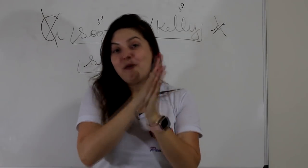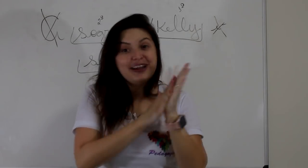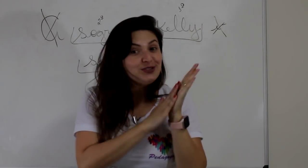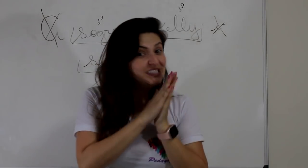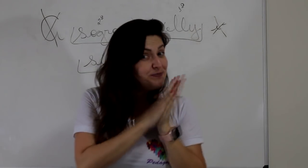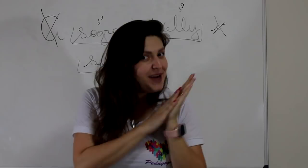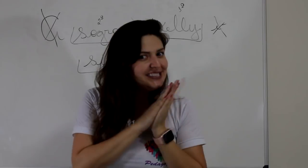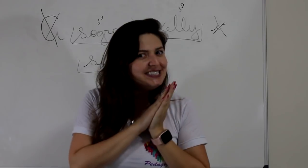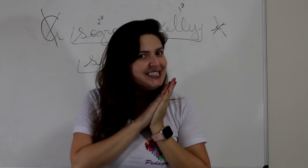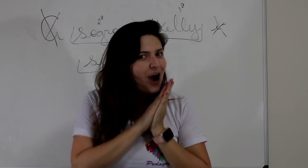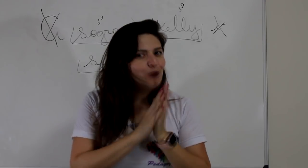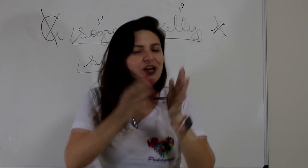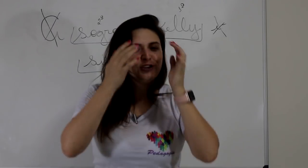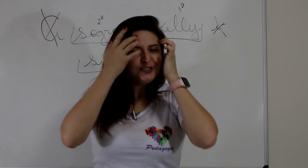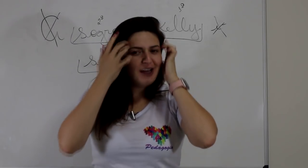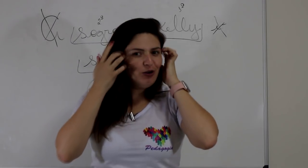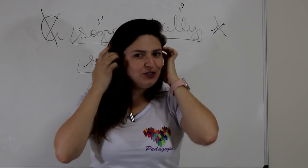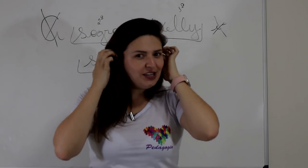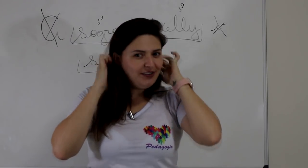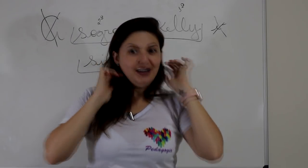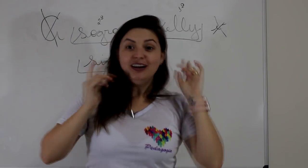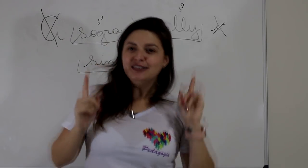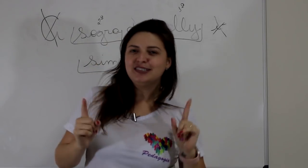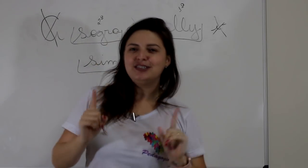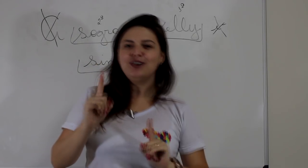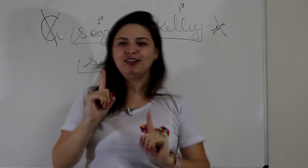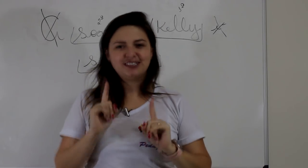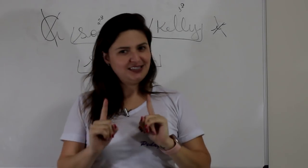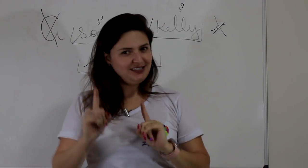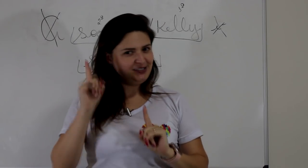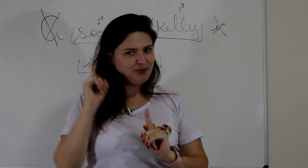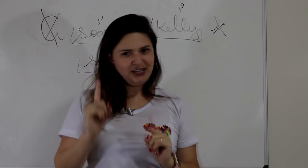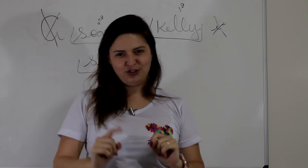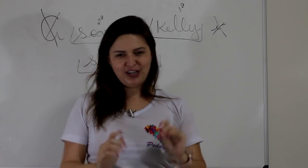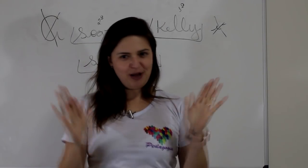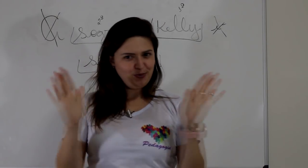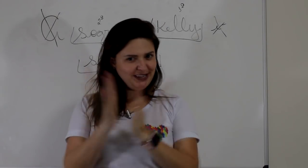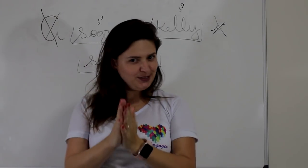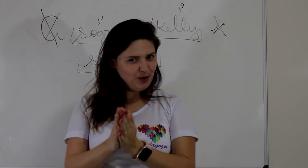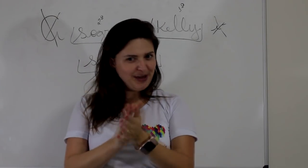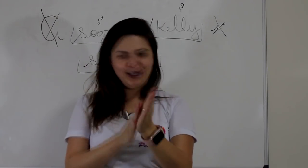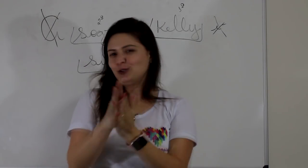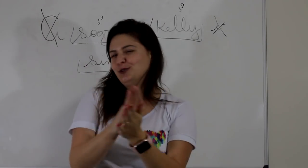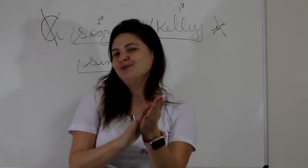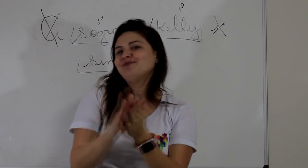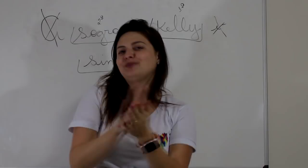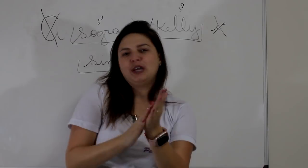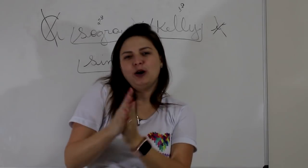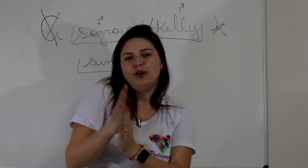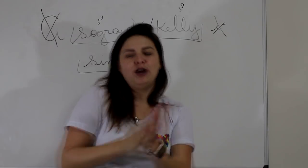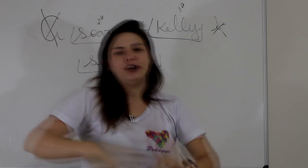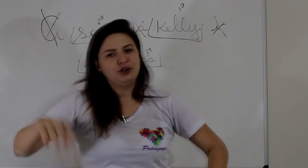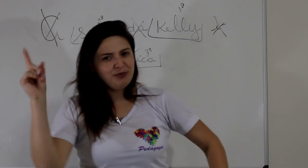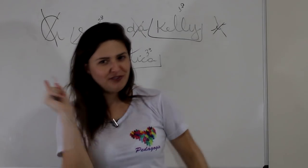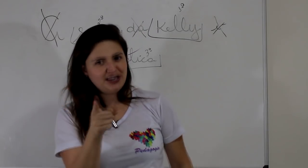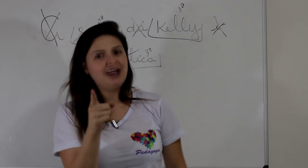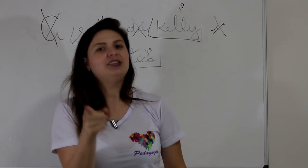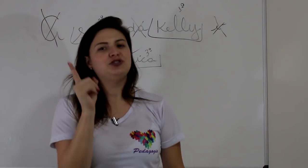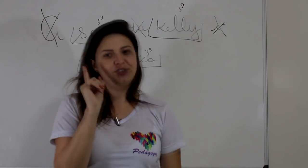momento especial da nossa aula. Eu estava ansiosa esperando chegar por esse momento. Que agora é a hora de eu me vingar de você